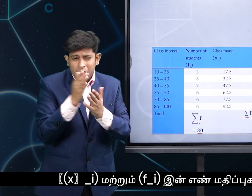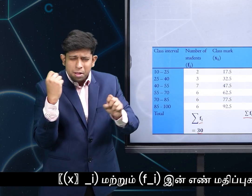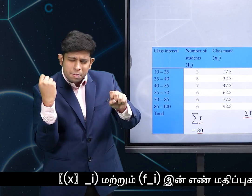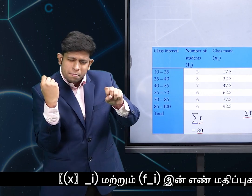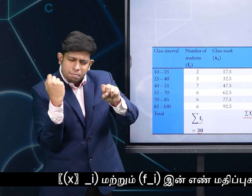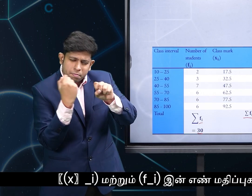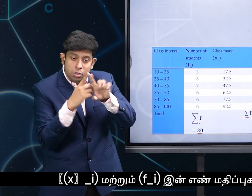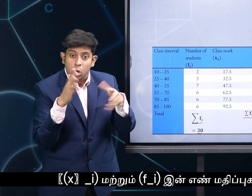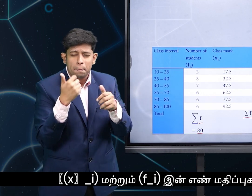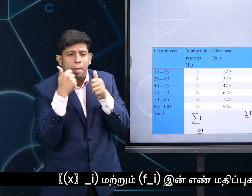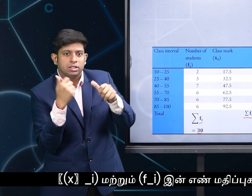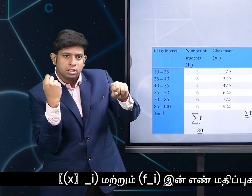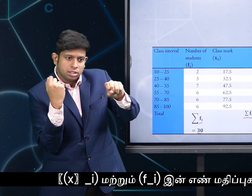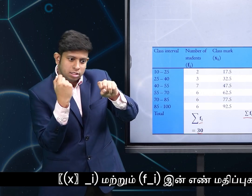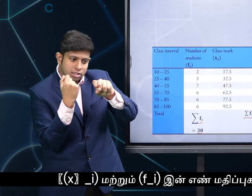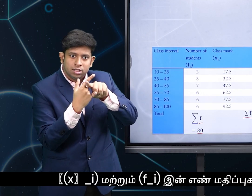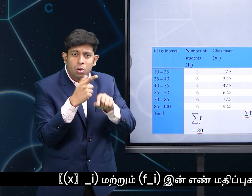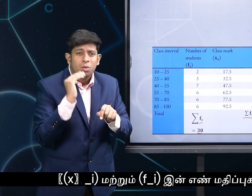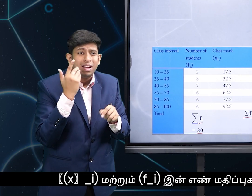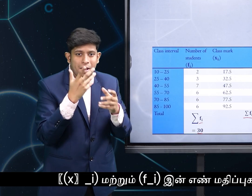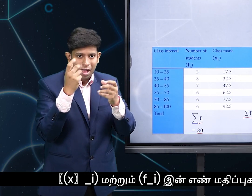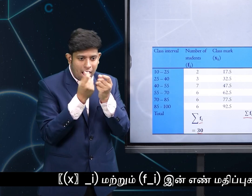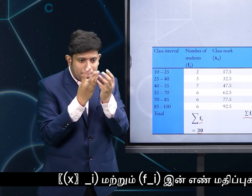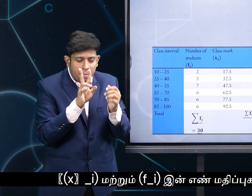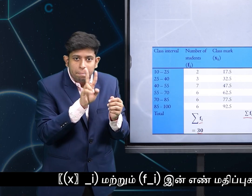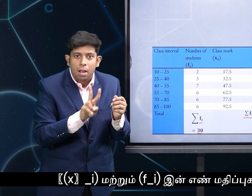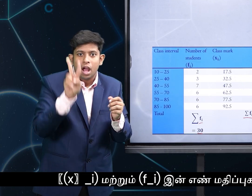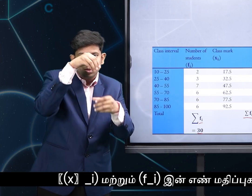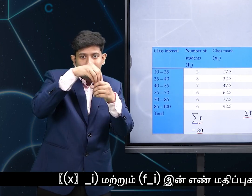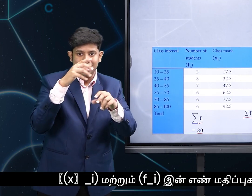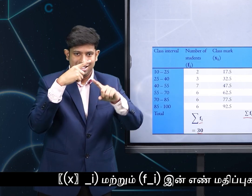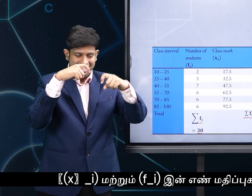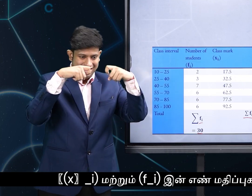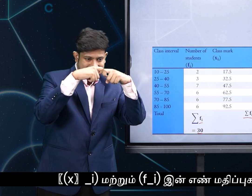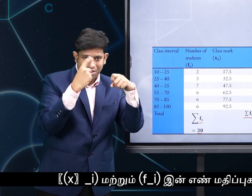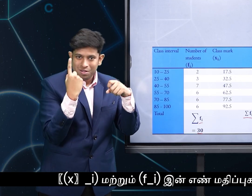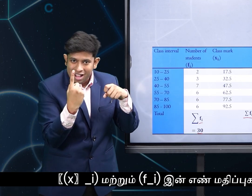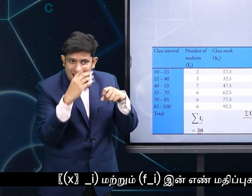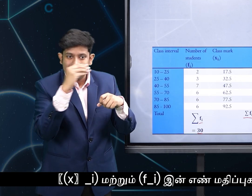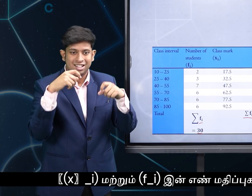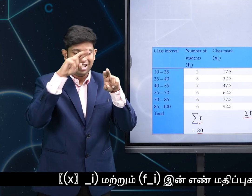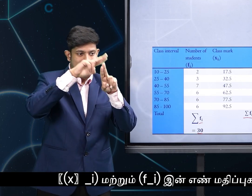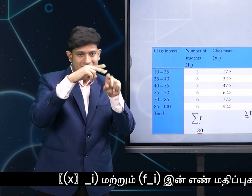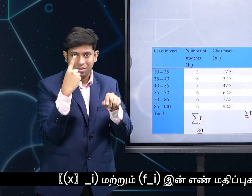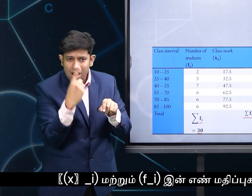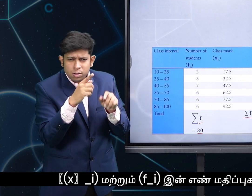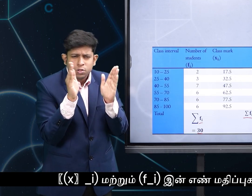அடைப்புக்குறிக்குள் X கீழ்க்கோடு I மற்றும் அடைப்புக்குறிக்குள் F கீழ்க்கோடு I இன் எண் மதிப்புகள் சிறியதாக